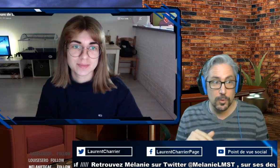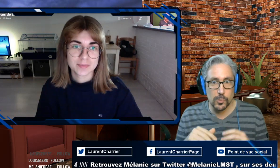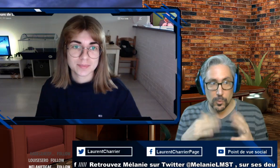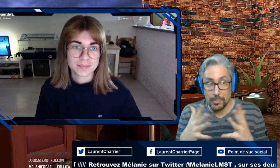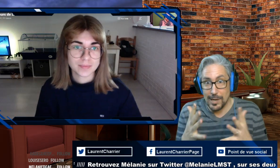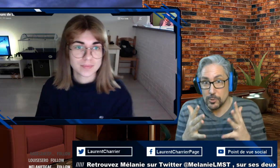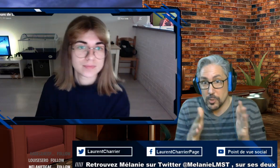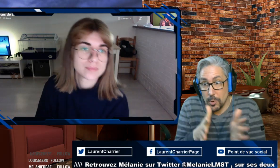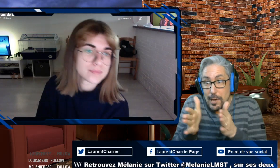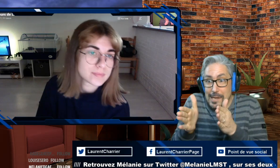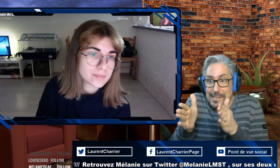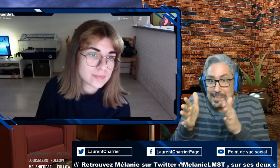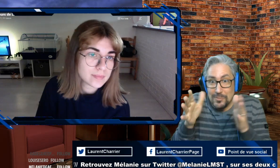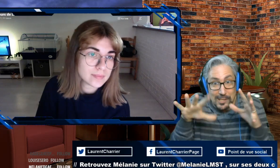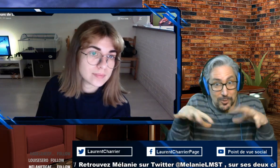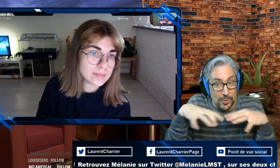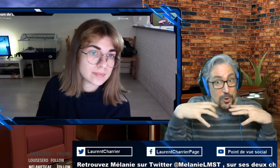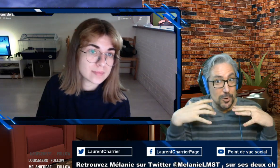SF. Donc, bah justement,